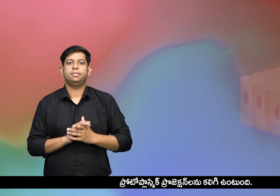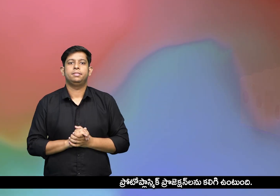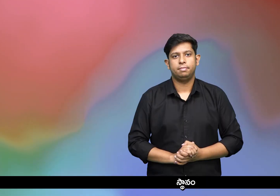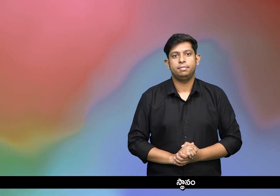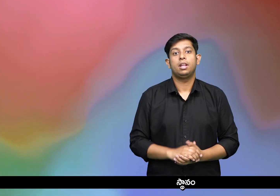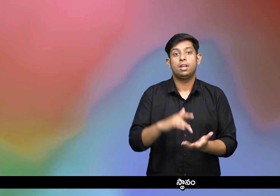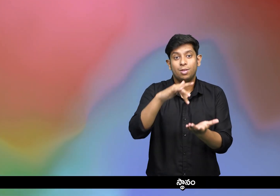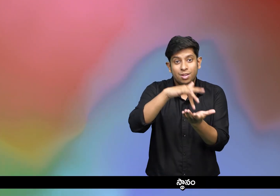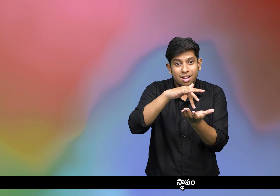స్థానం: